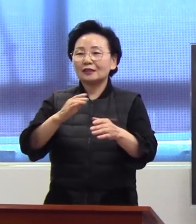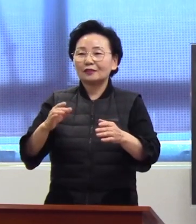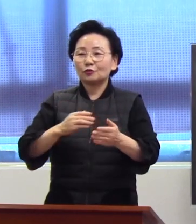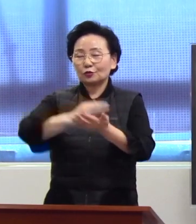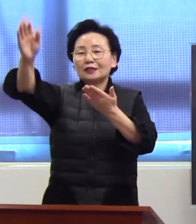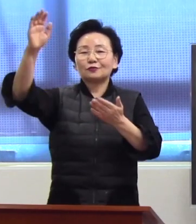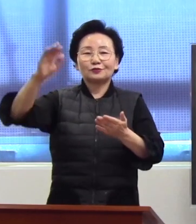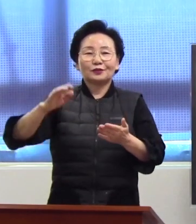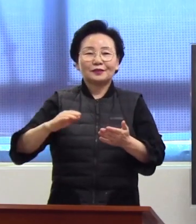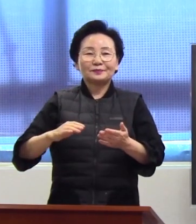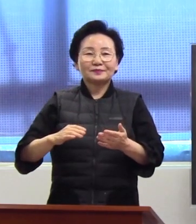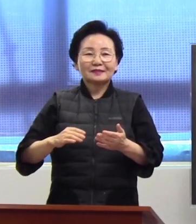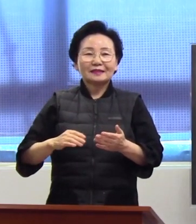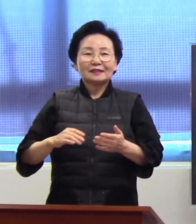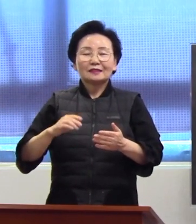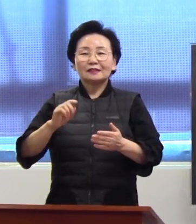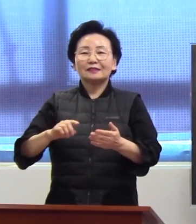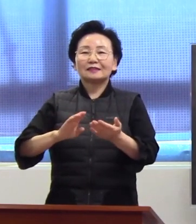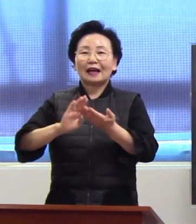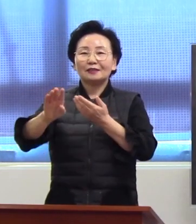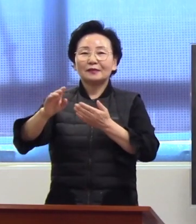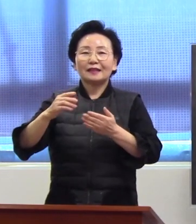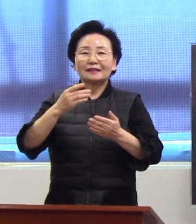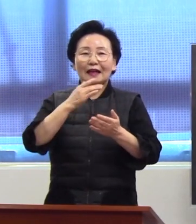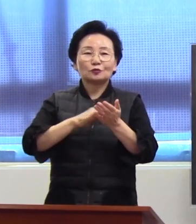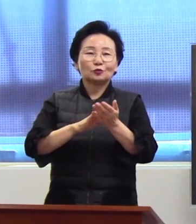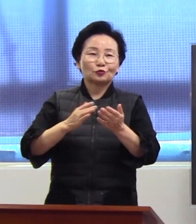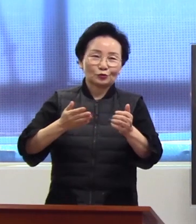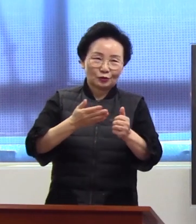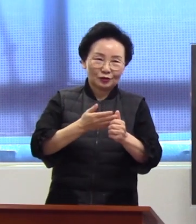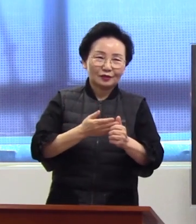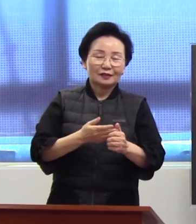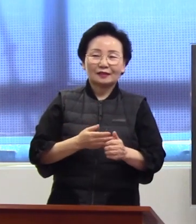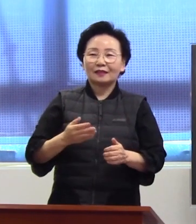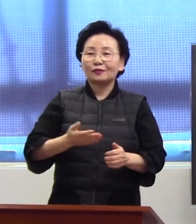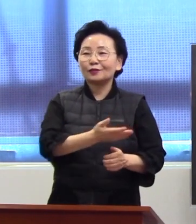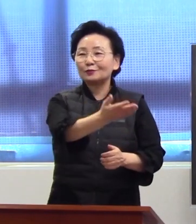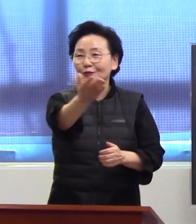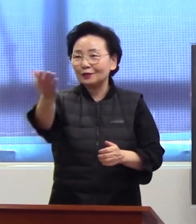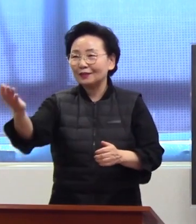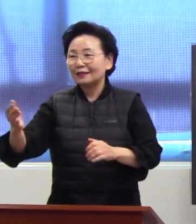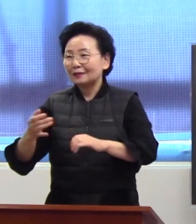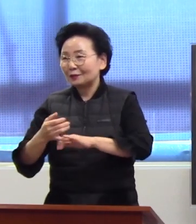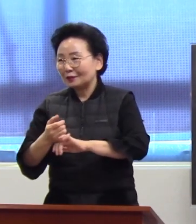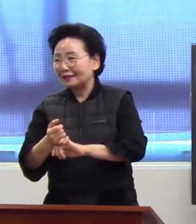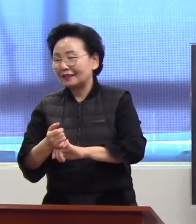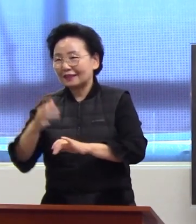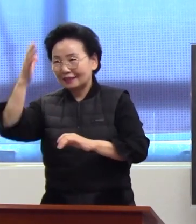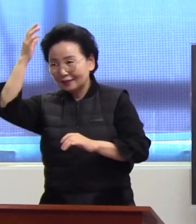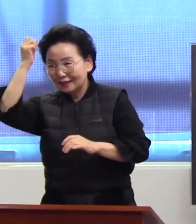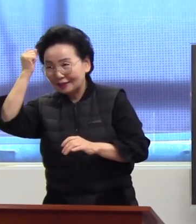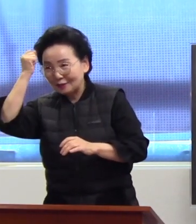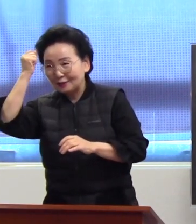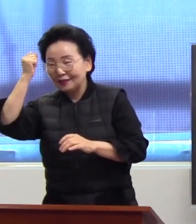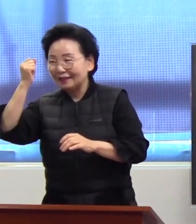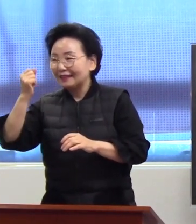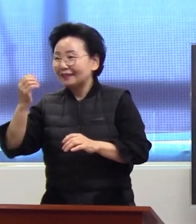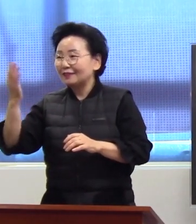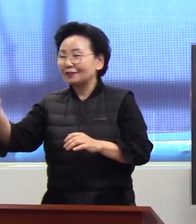귀신 쫓아주고 그 다음에 약도 주고. 여러분도 그렇게 기억하시고 여기도